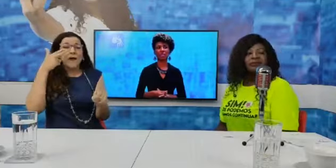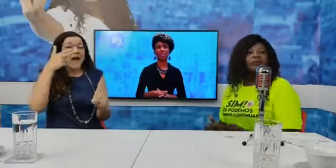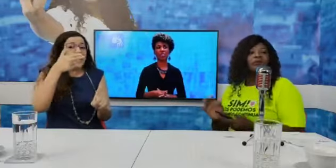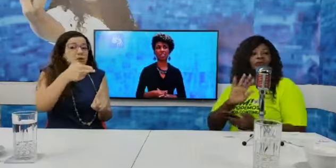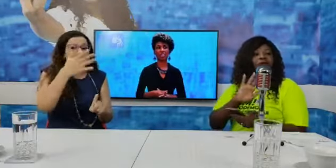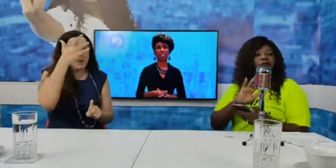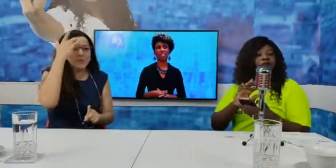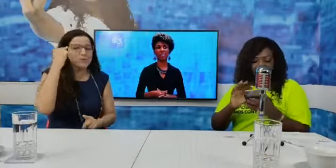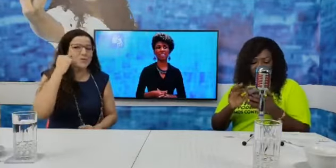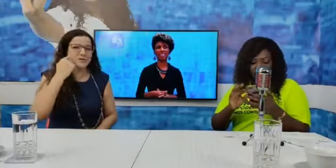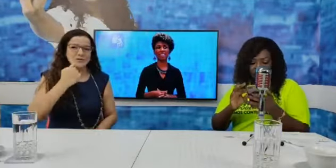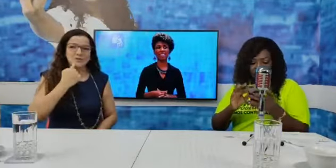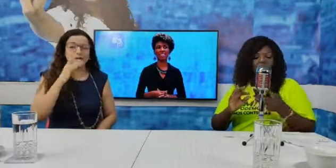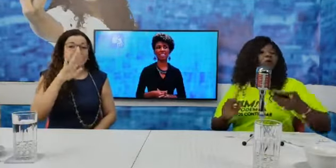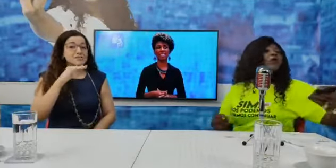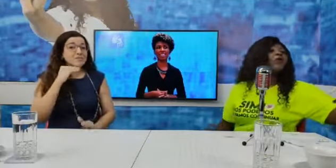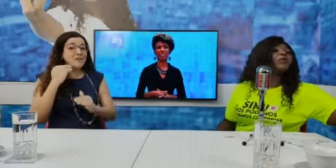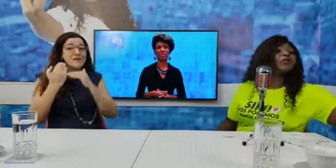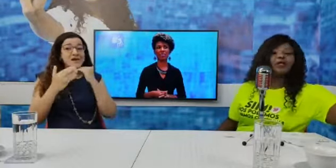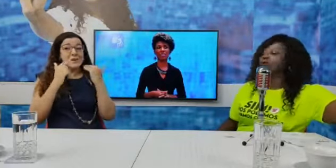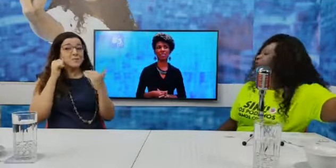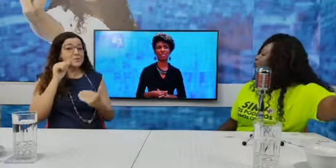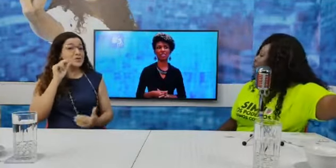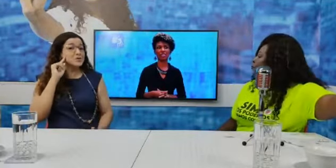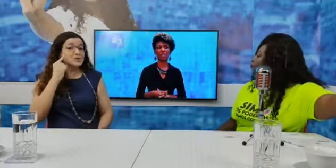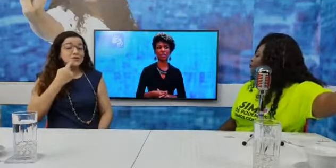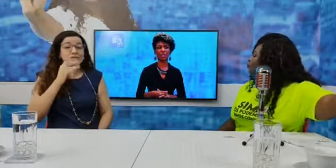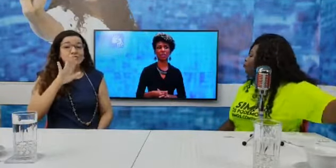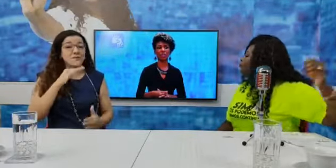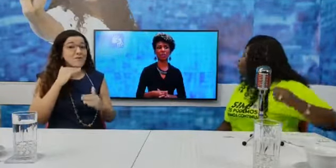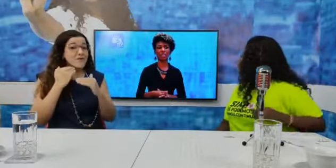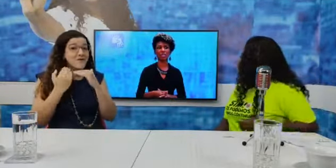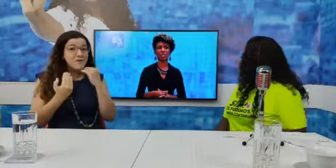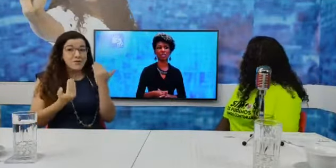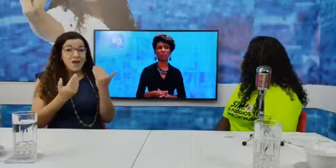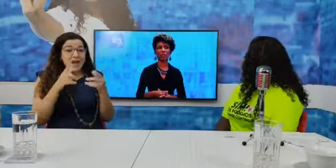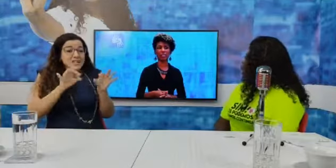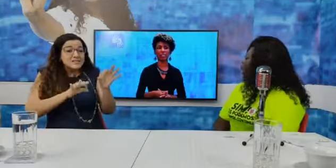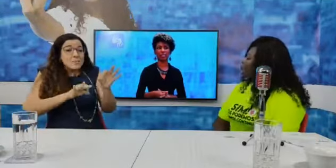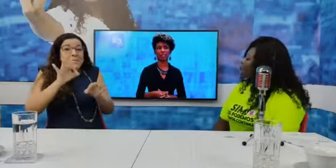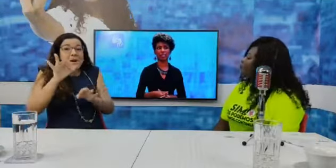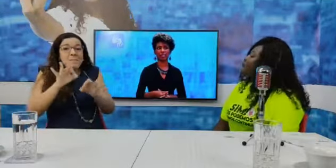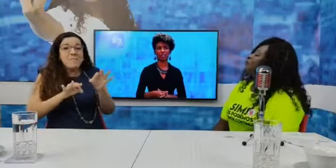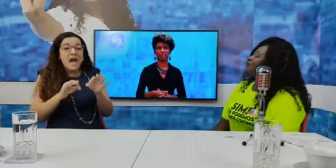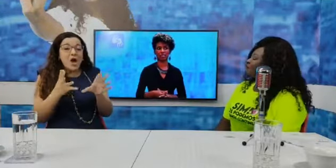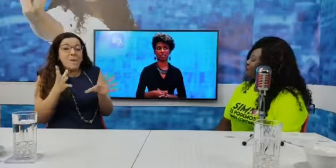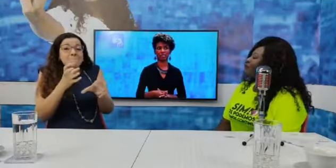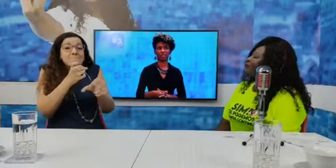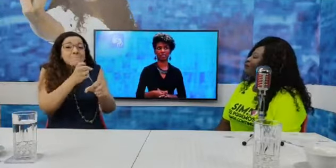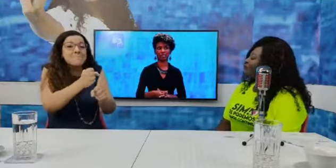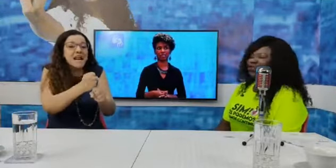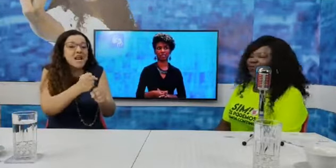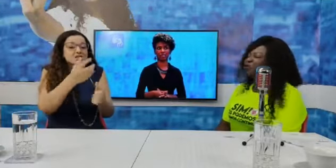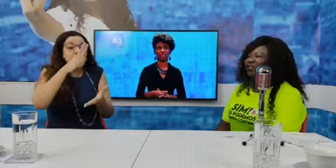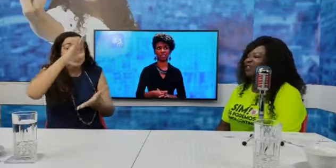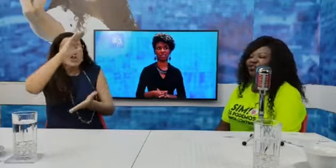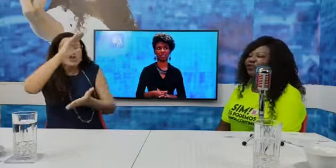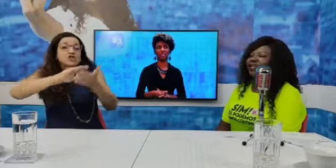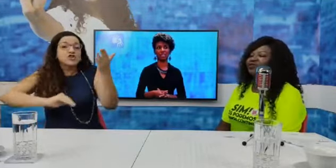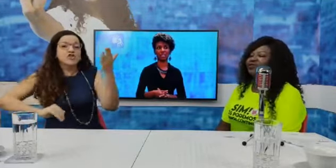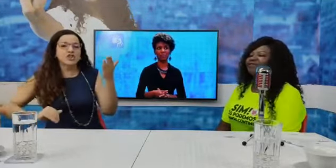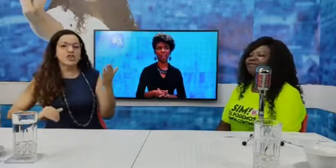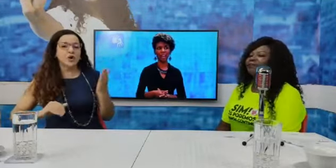Quando sofre violência, precisa ir sim, precisa desse atendimento. Muitas mulheres tudo estão morrendo. Nossa, é muito